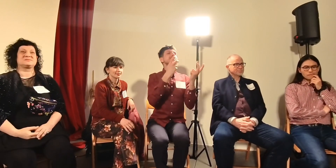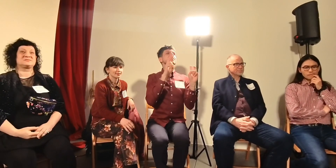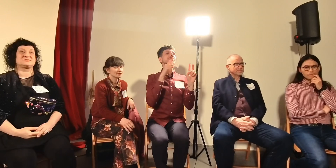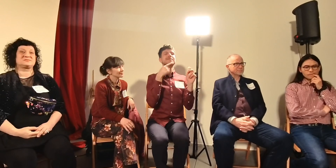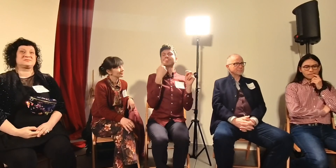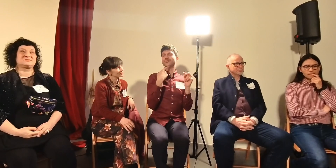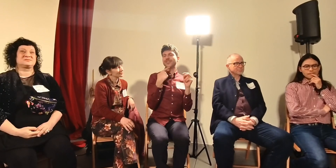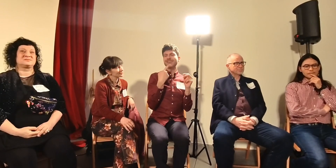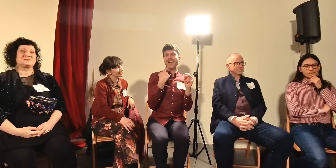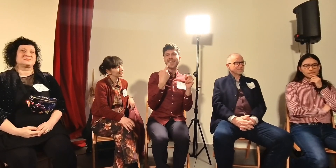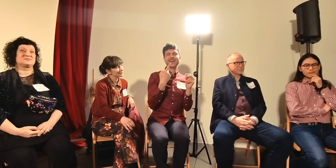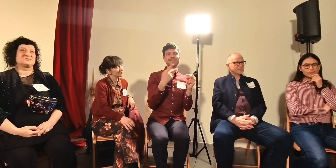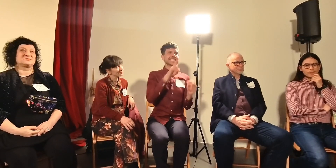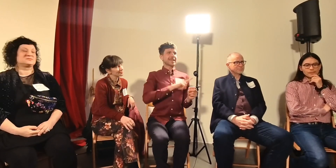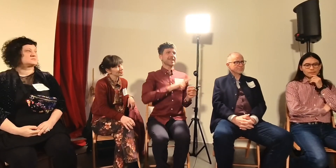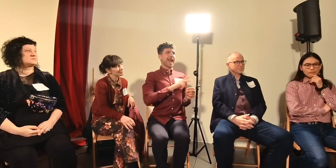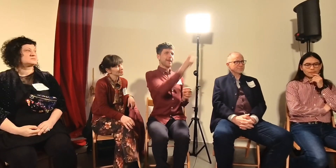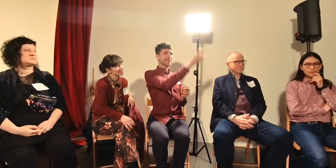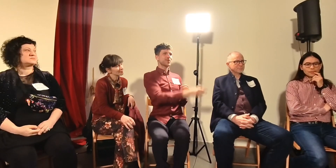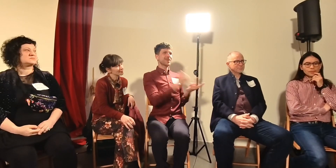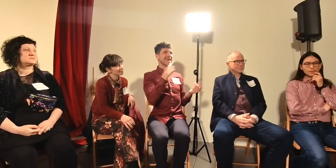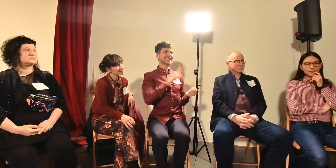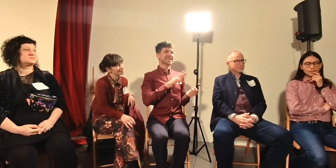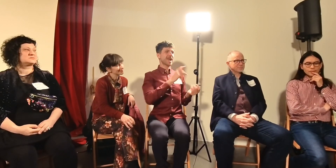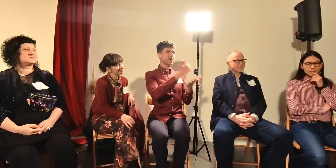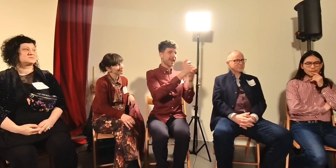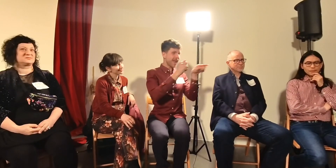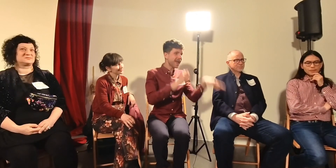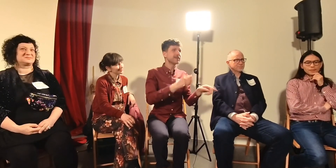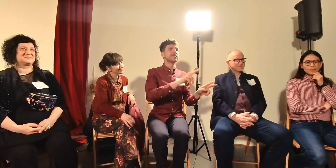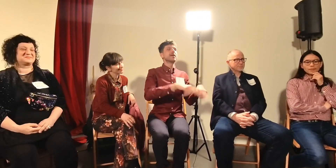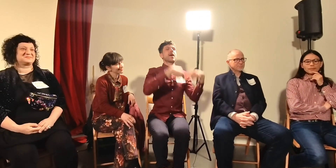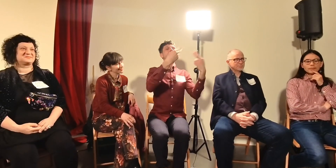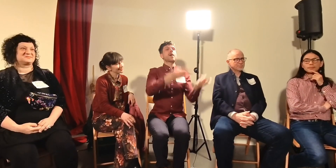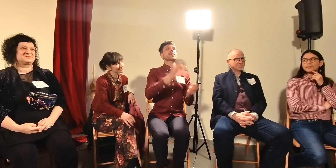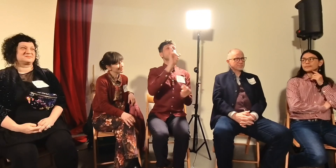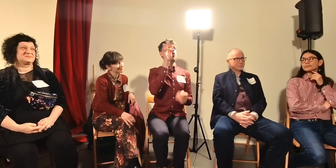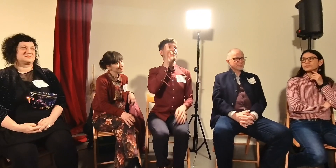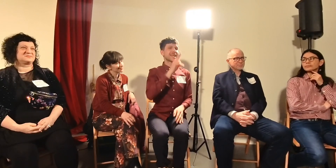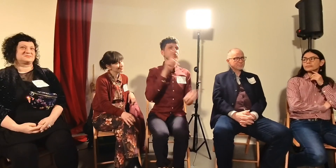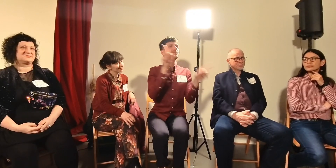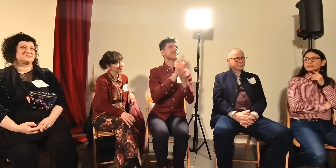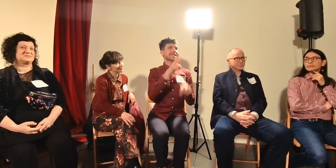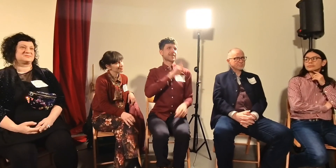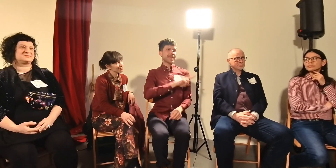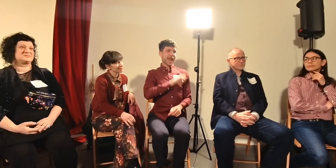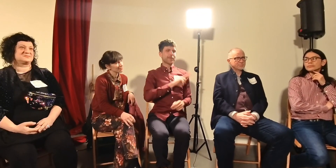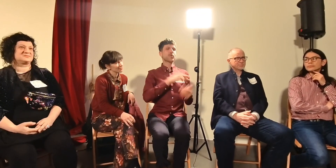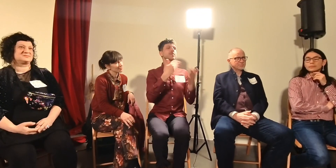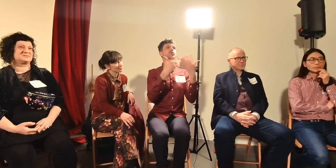LGBTQ komunity, tak gejové jsou zobrazováni v růžovém tričku s růžovými vlasy a je to velmi